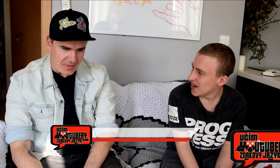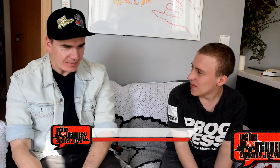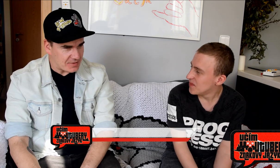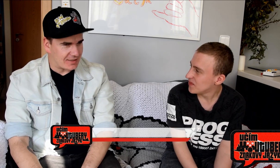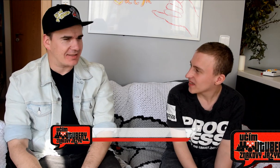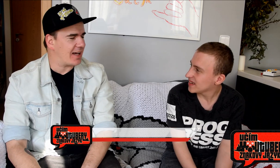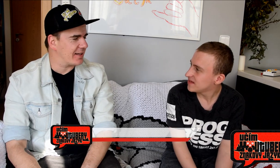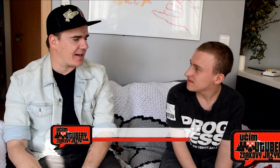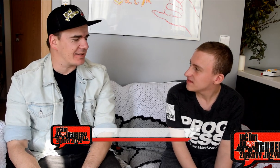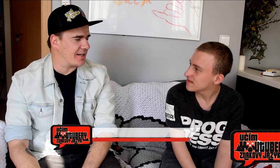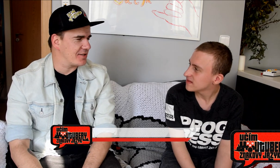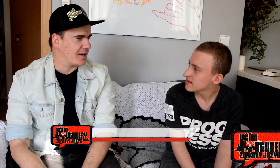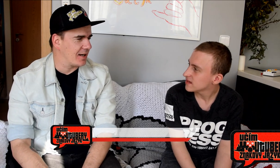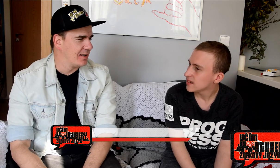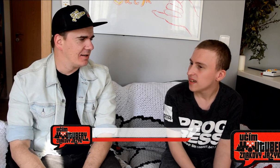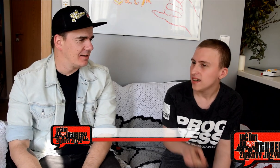Dobře, ty jsi ale krásná štika.